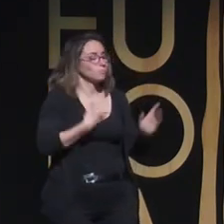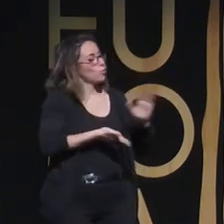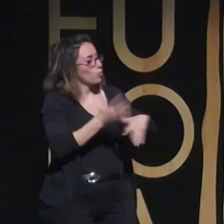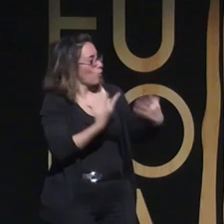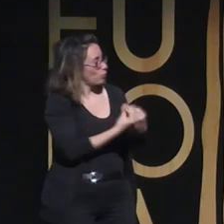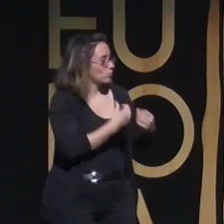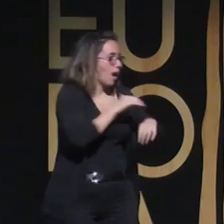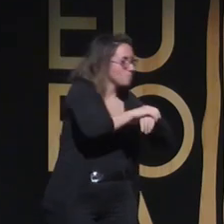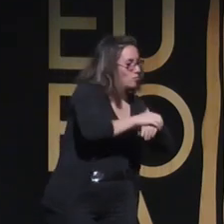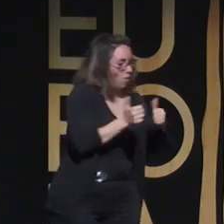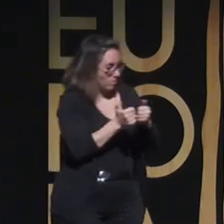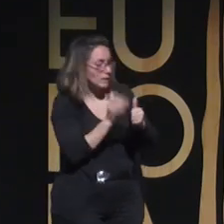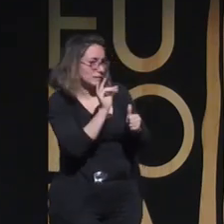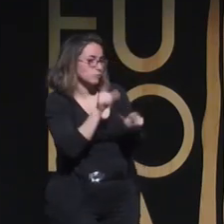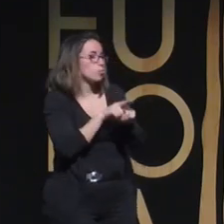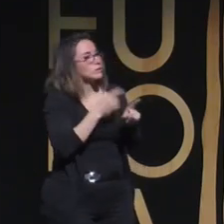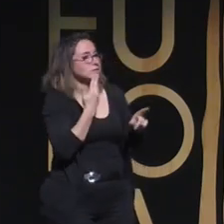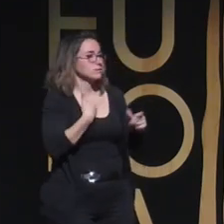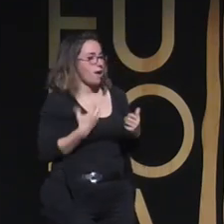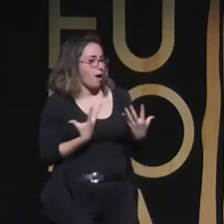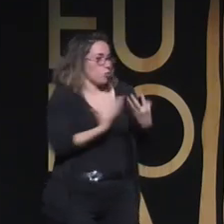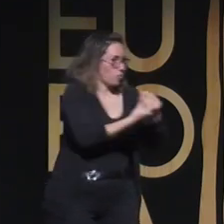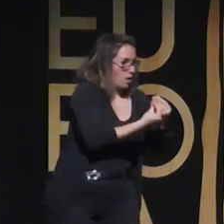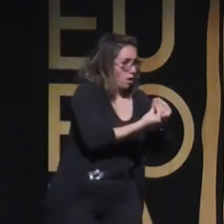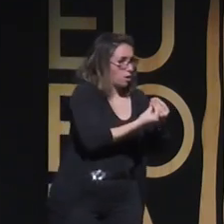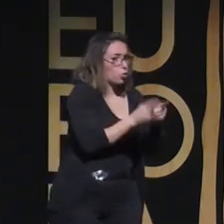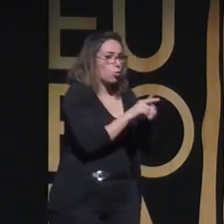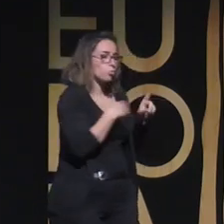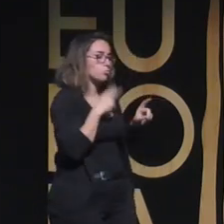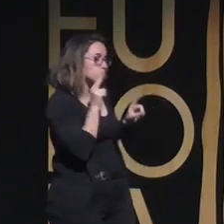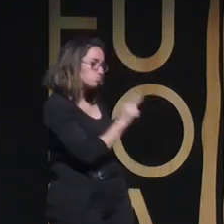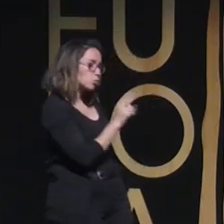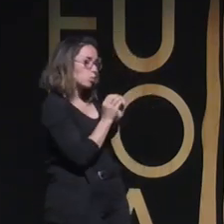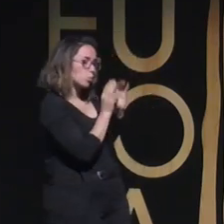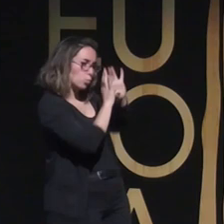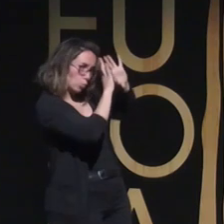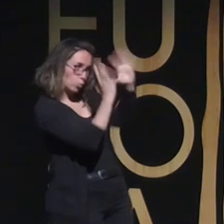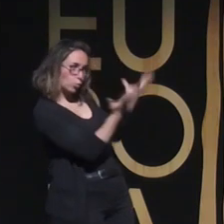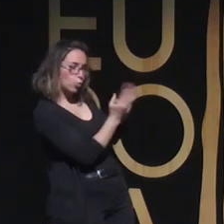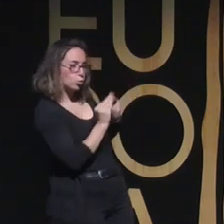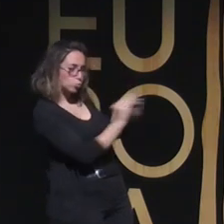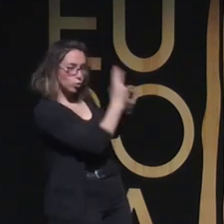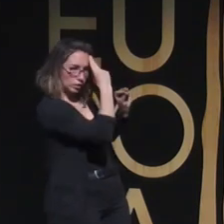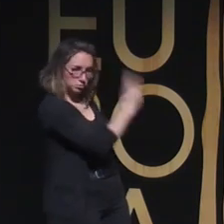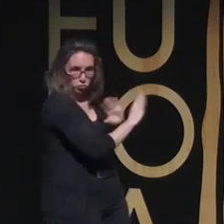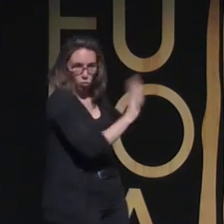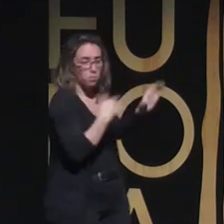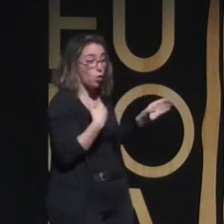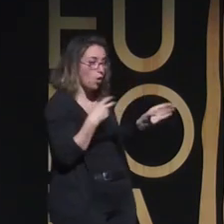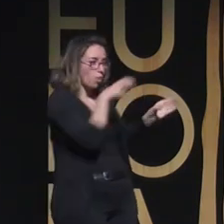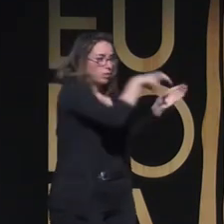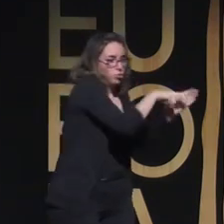mal, pero lo hago para acompañarle en ese proceso de que vea que veo su mundo, pero no que soy de su mundo. No sé si me explico. Sí, puedo entrar en tu